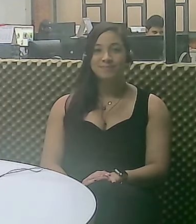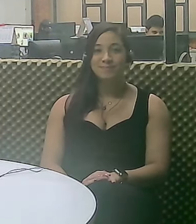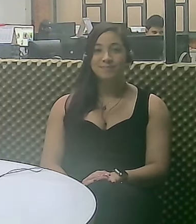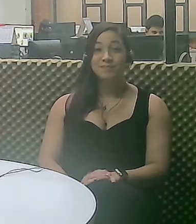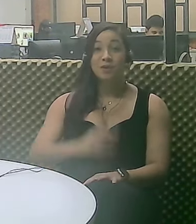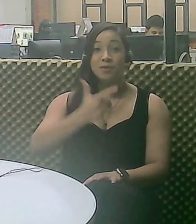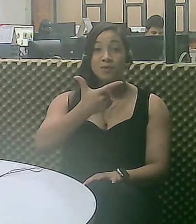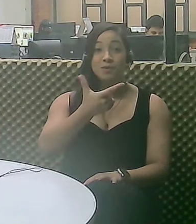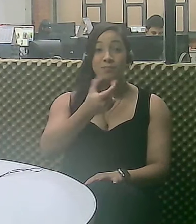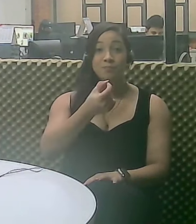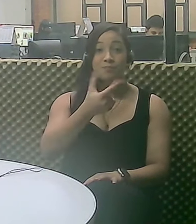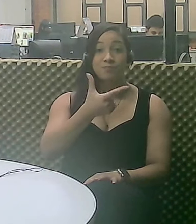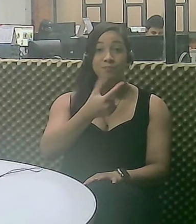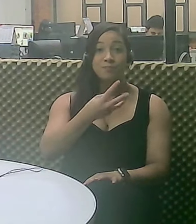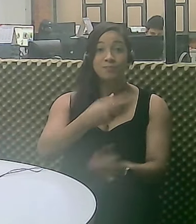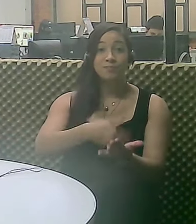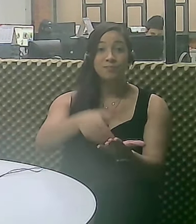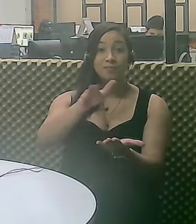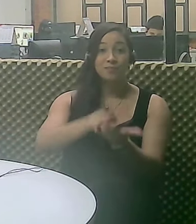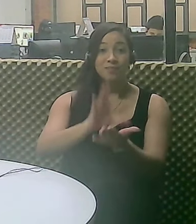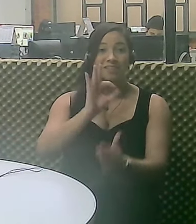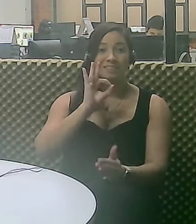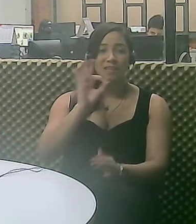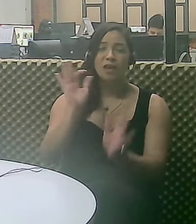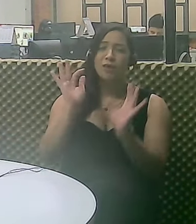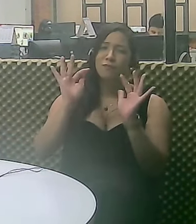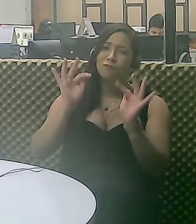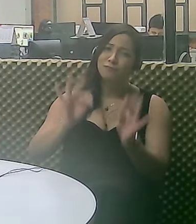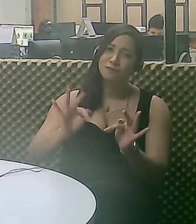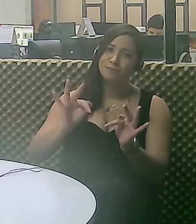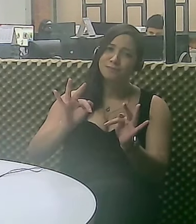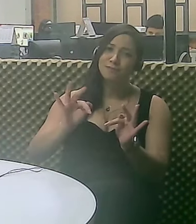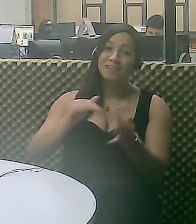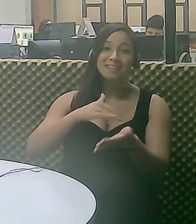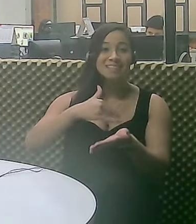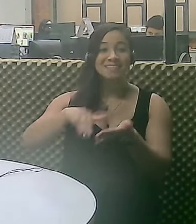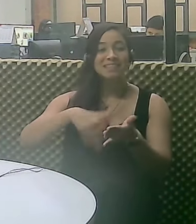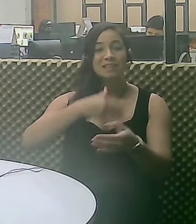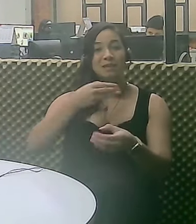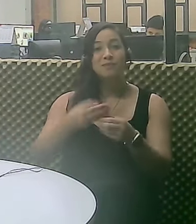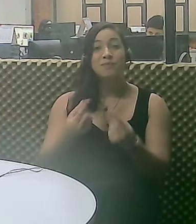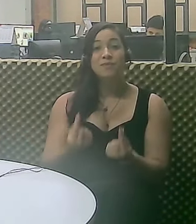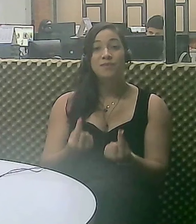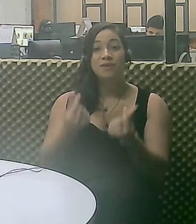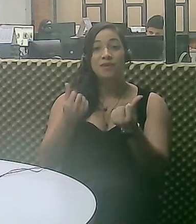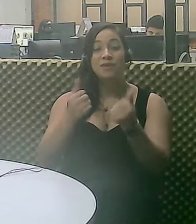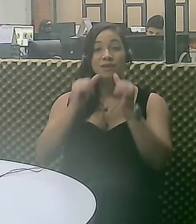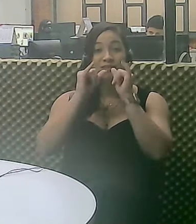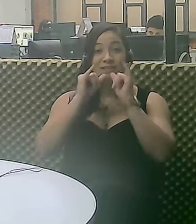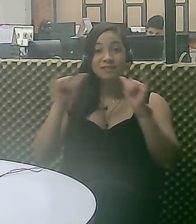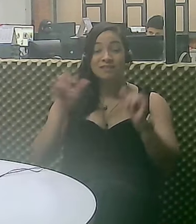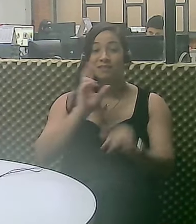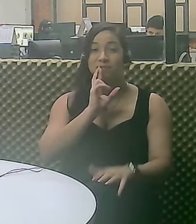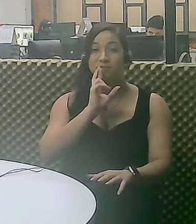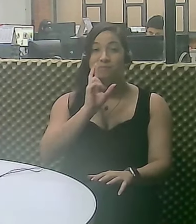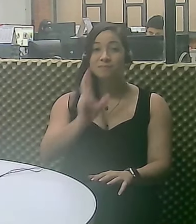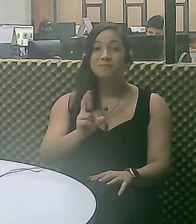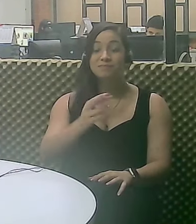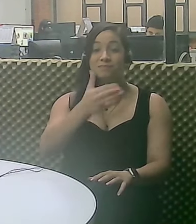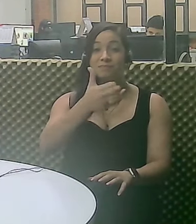edição 2023 do programa Nota Certa está chegando ao fim. A Secretaria Municipal de Finanças publicou o resultado